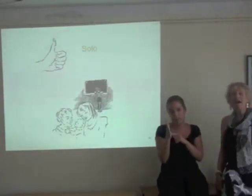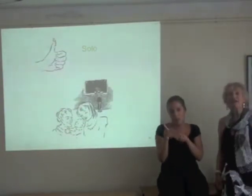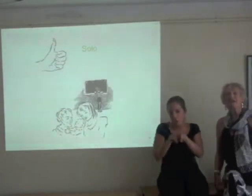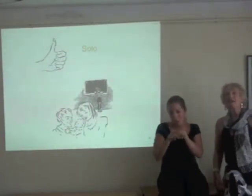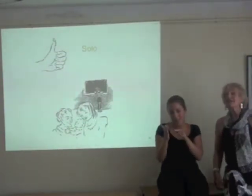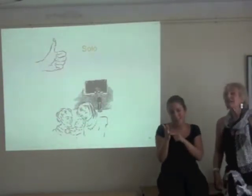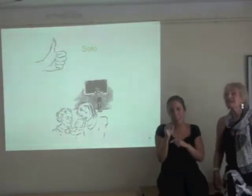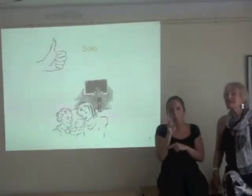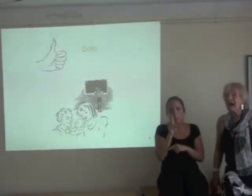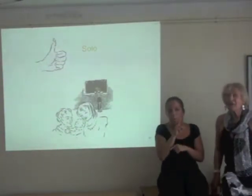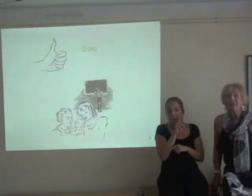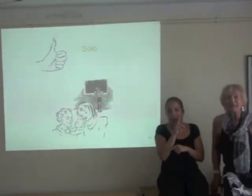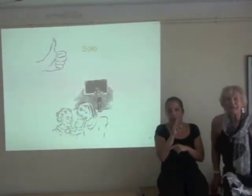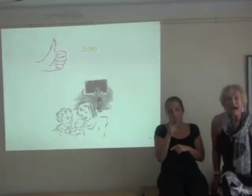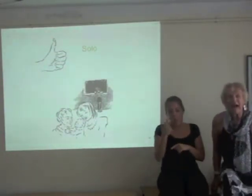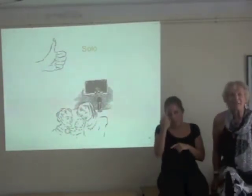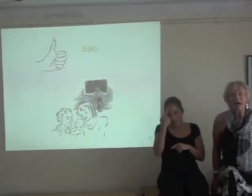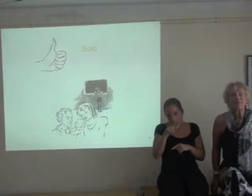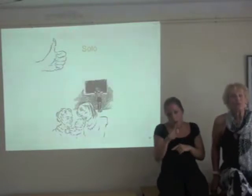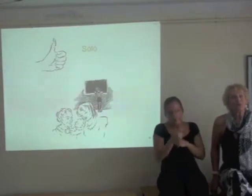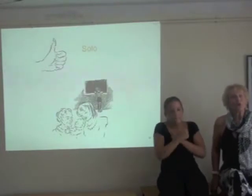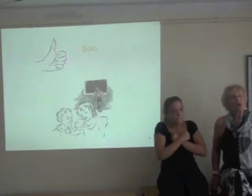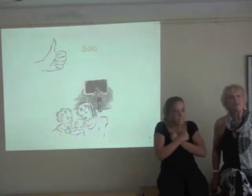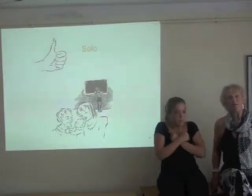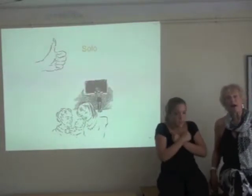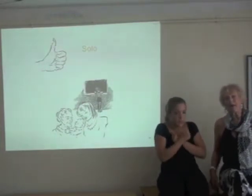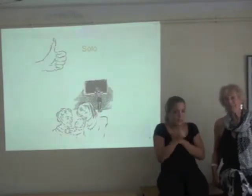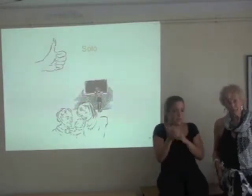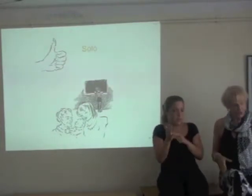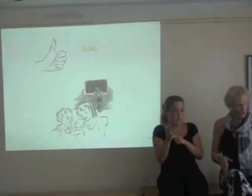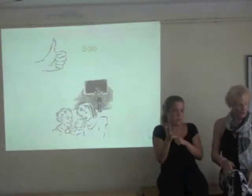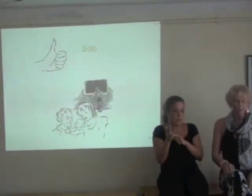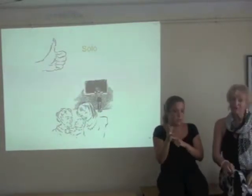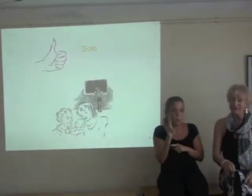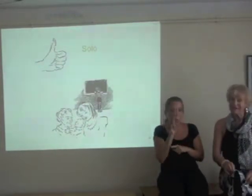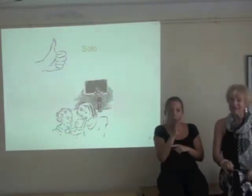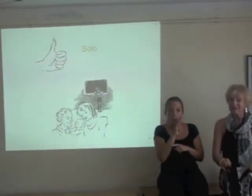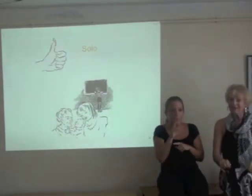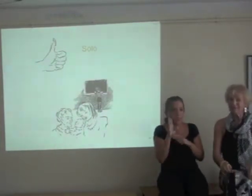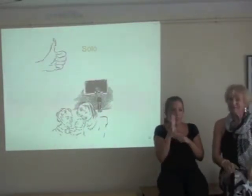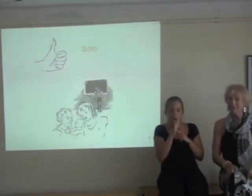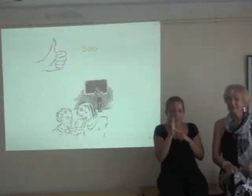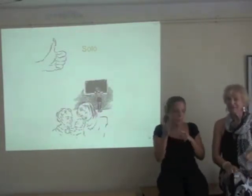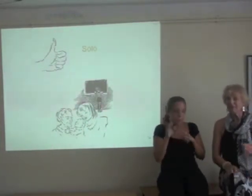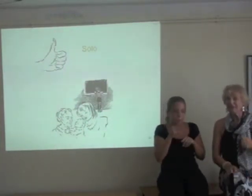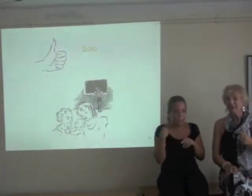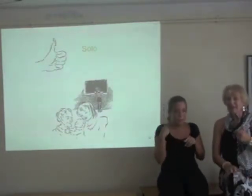mamá que sabe, que ama, o la mamá universal.